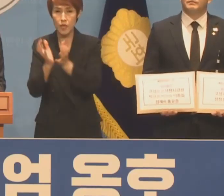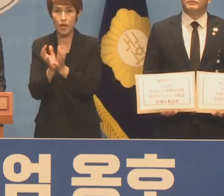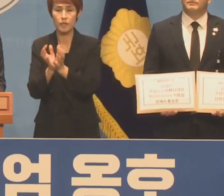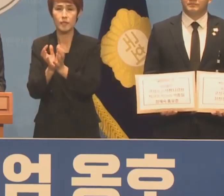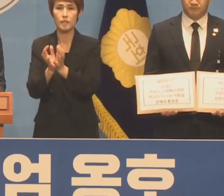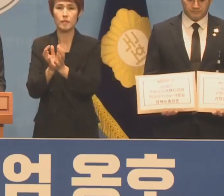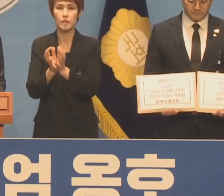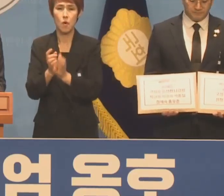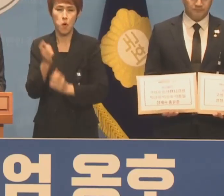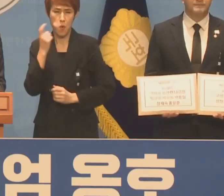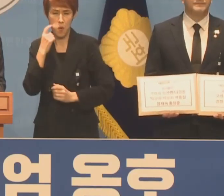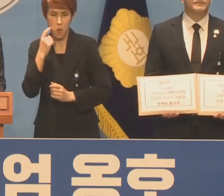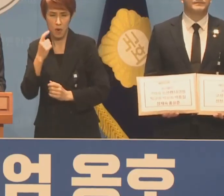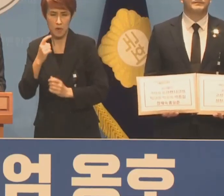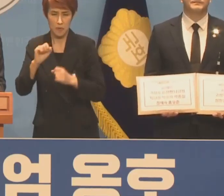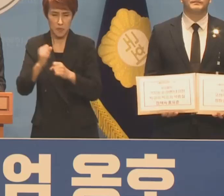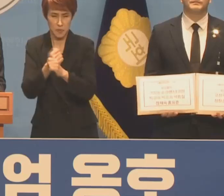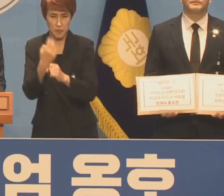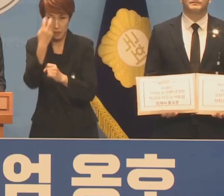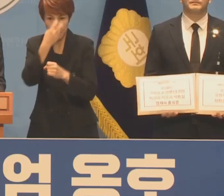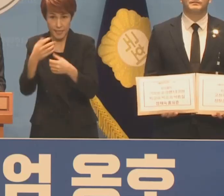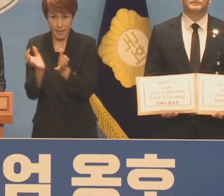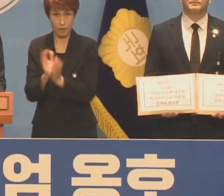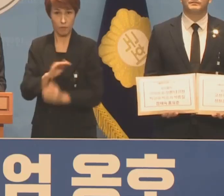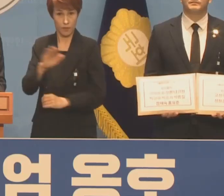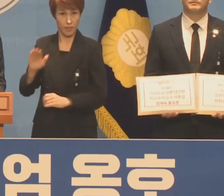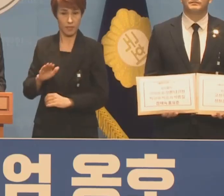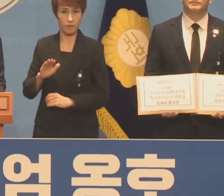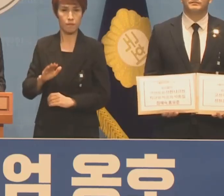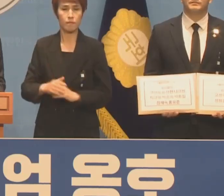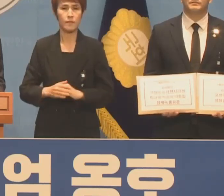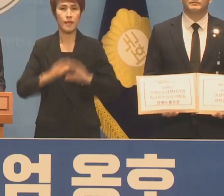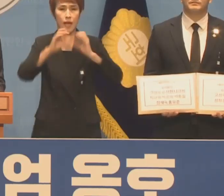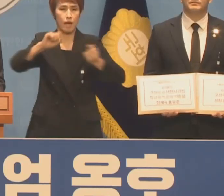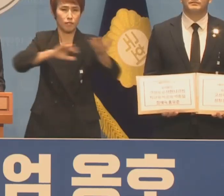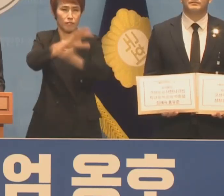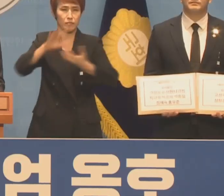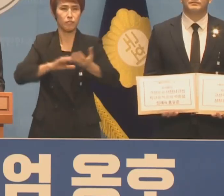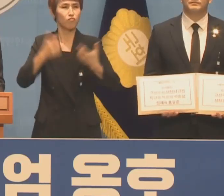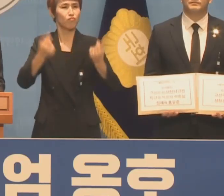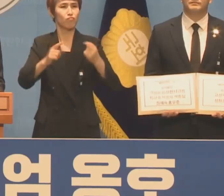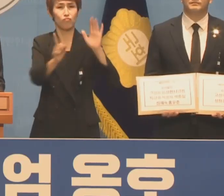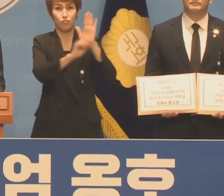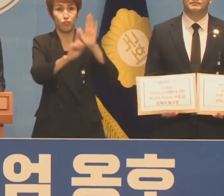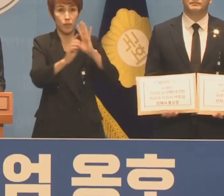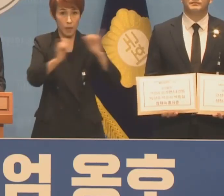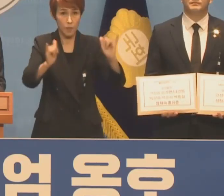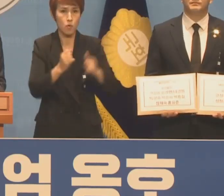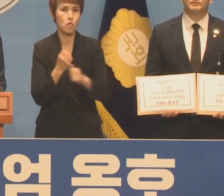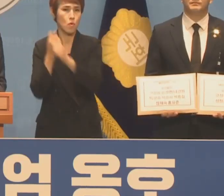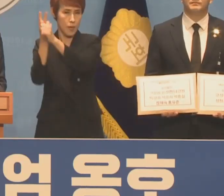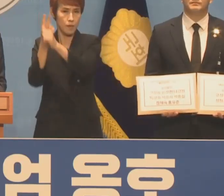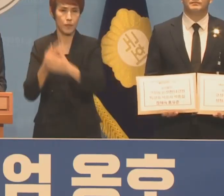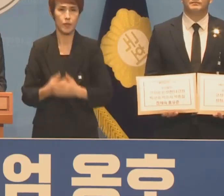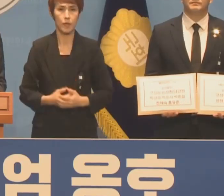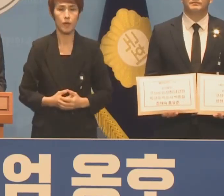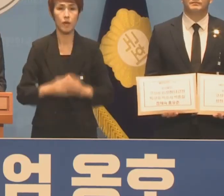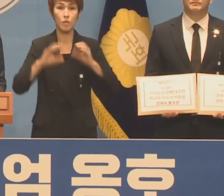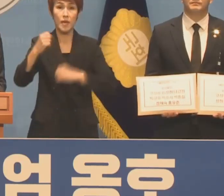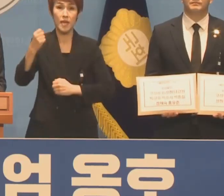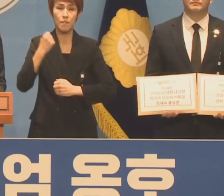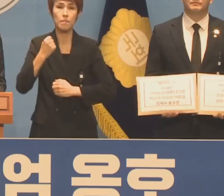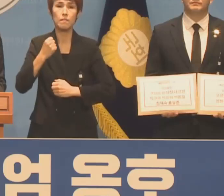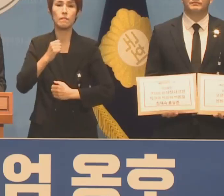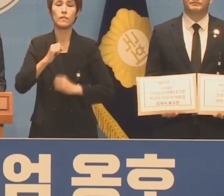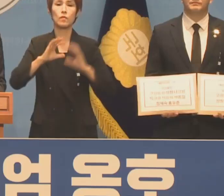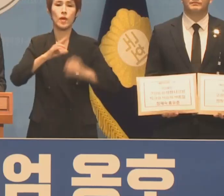허위조작 감시단은 내란 선전을 자행한 인물들을 고발하고자 합니다. 국민의힘 국회의원